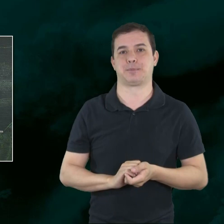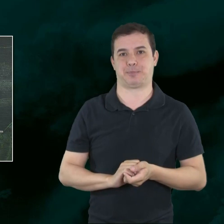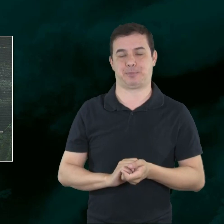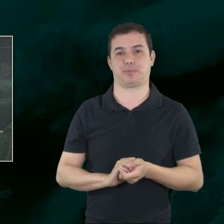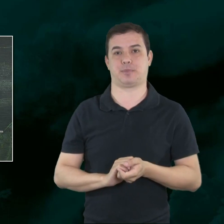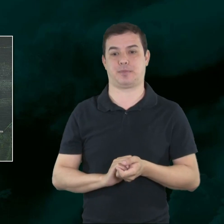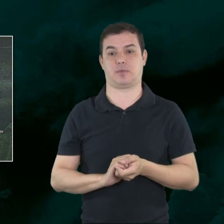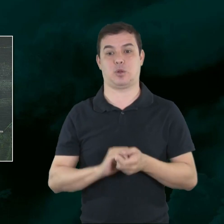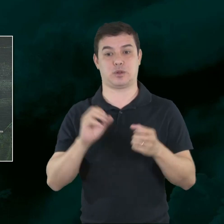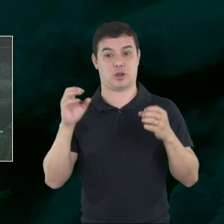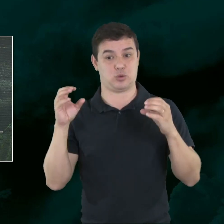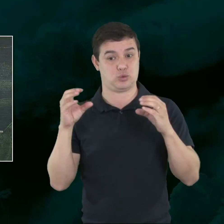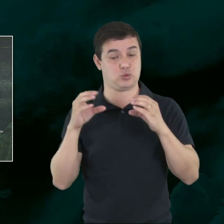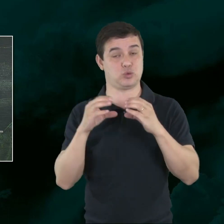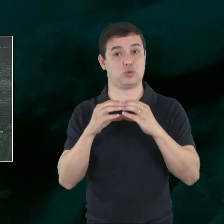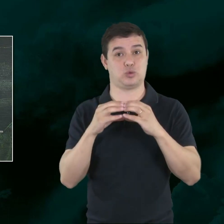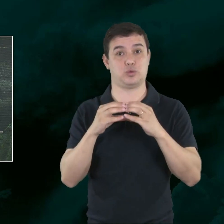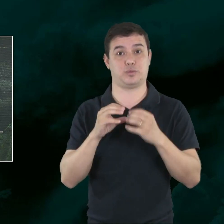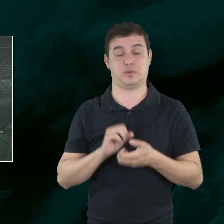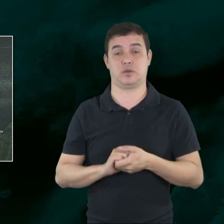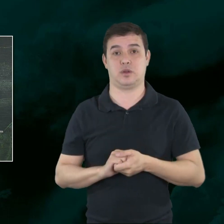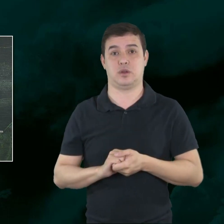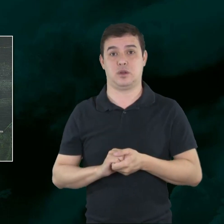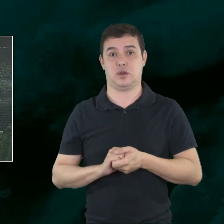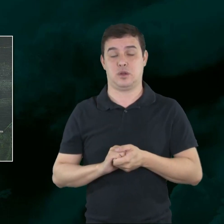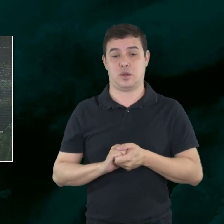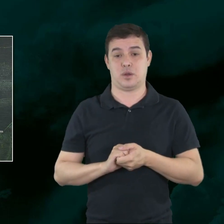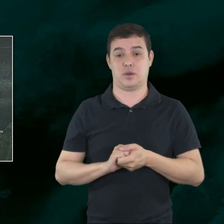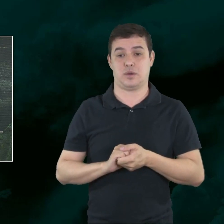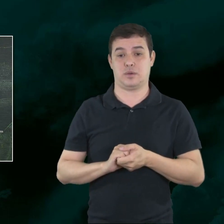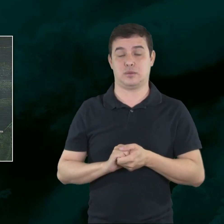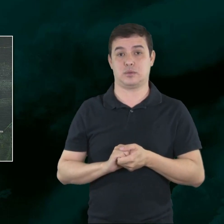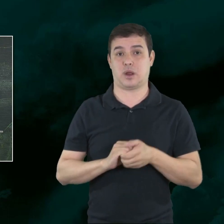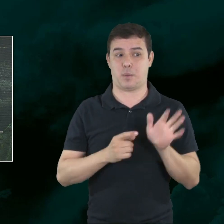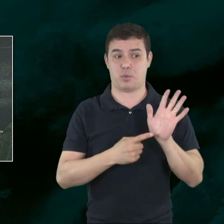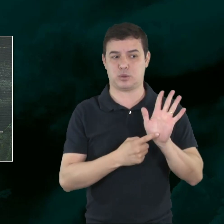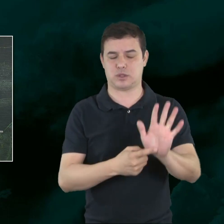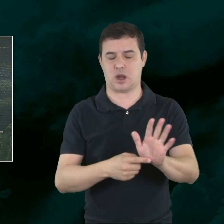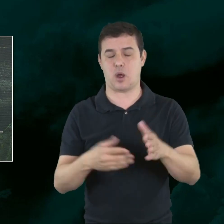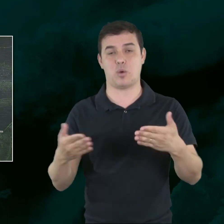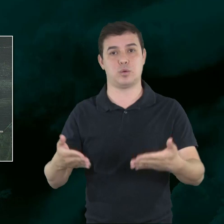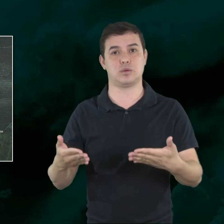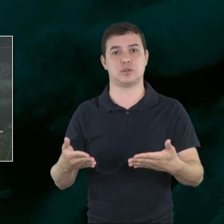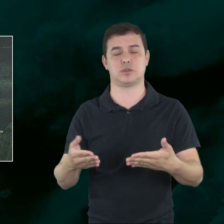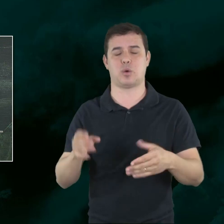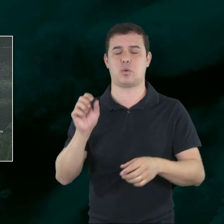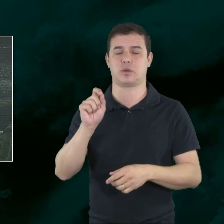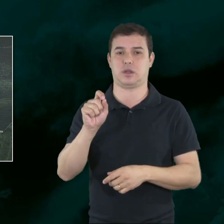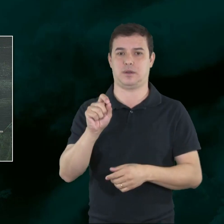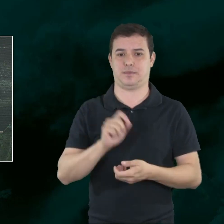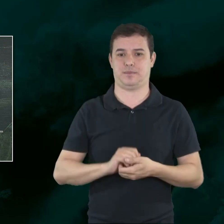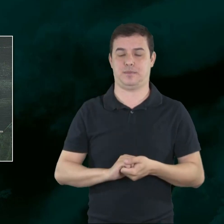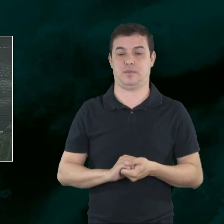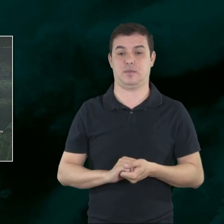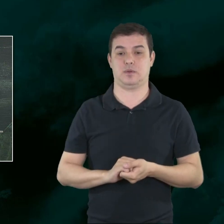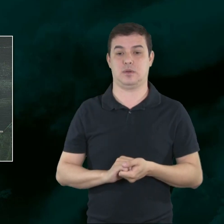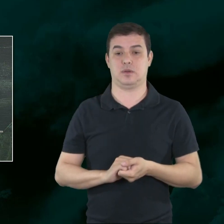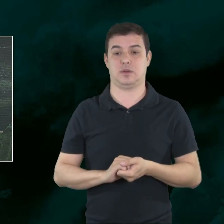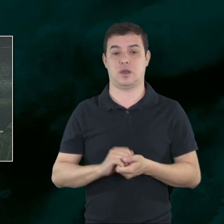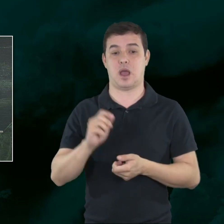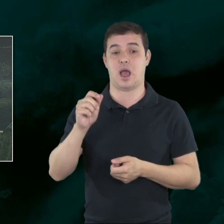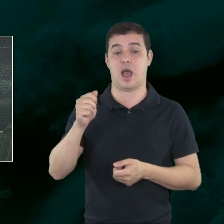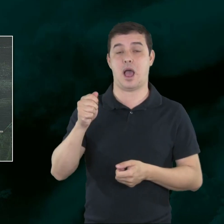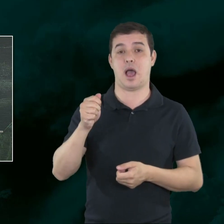colocamos juntos. Na verdade, queridos irmãos, eu quero apresentar hoje de manhã, é de que a